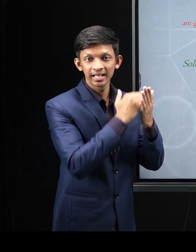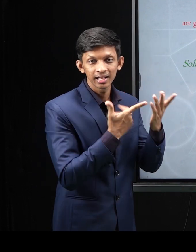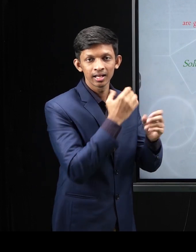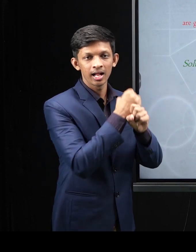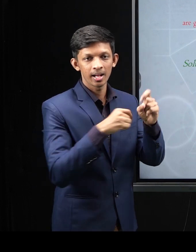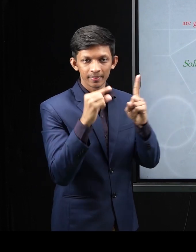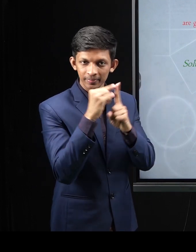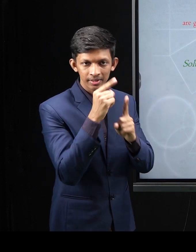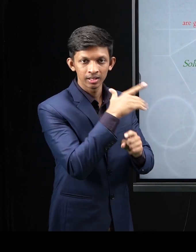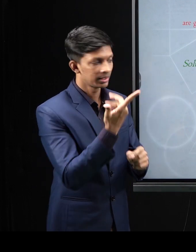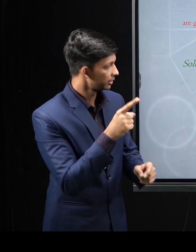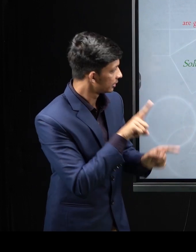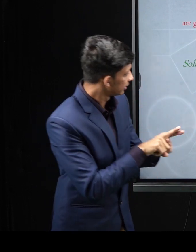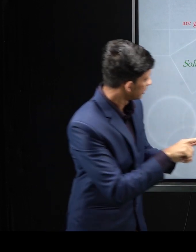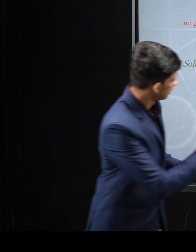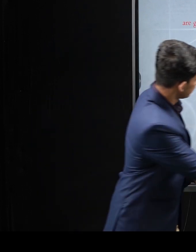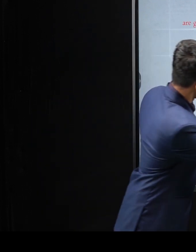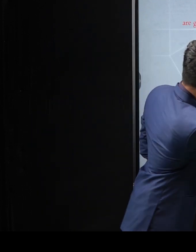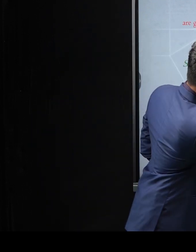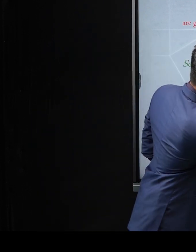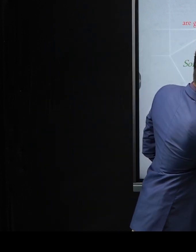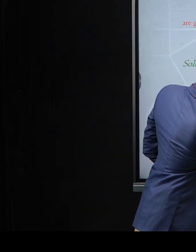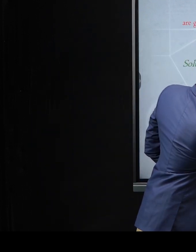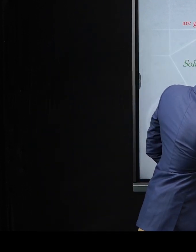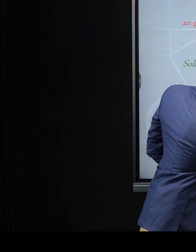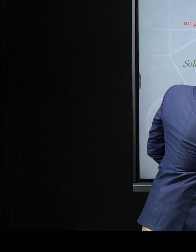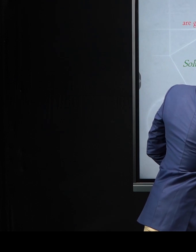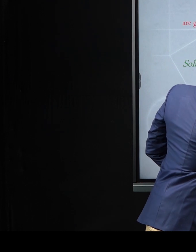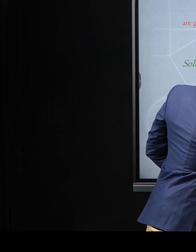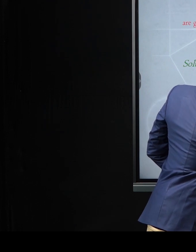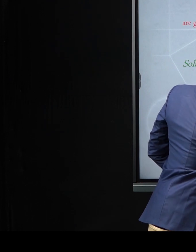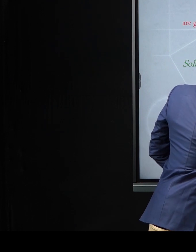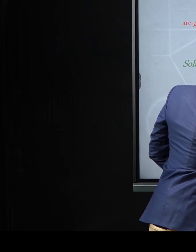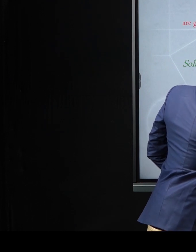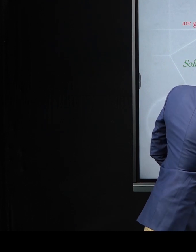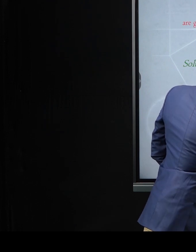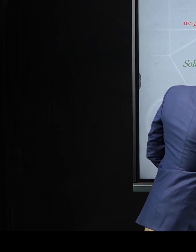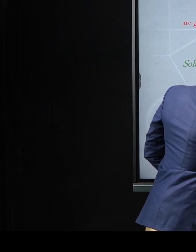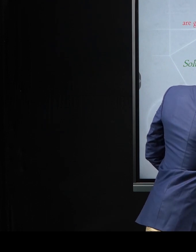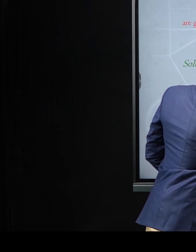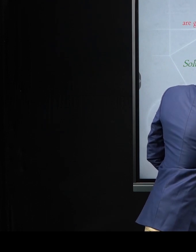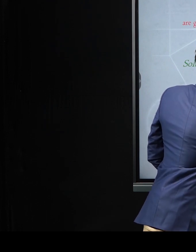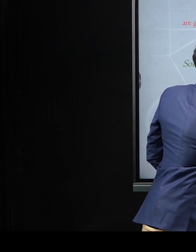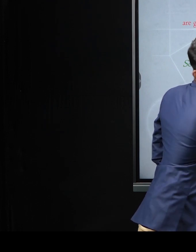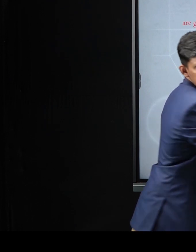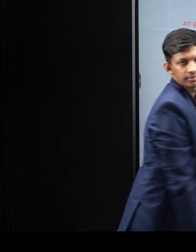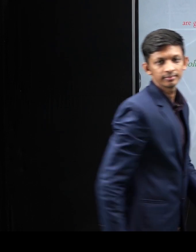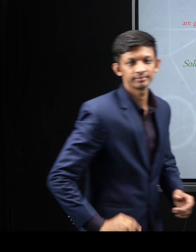దేర్ఫోర్ కావలసిన రేఖాగణిత పురోగతి -7, -42,